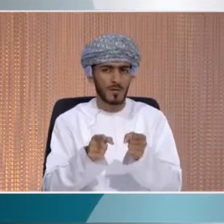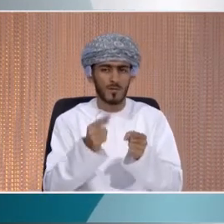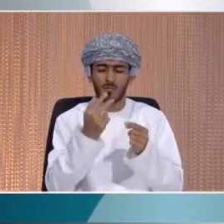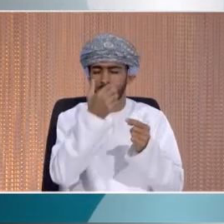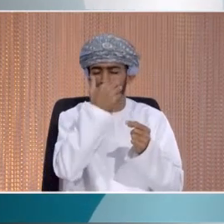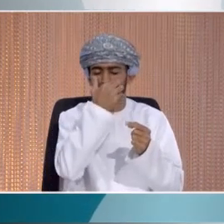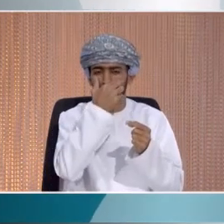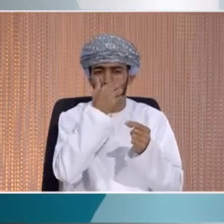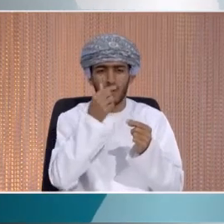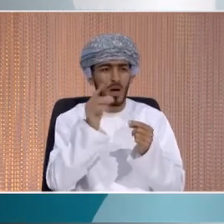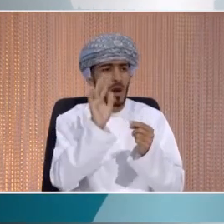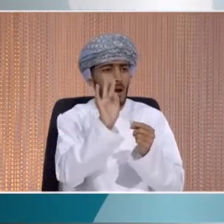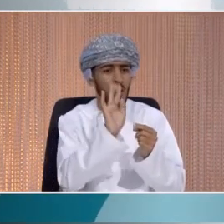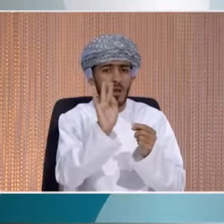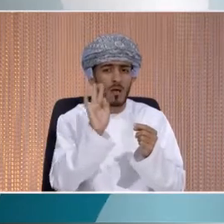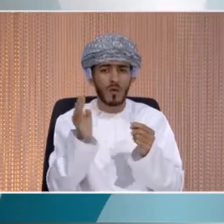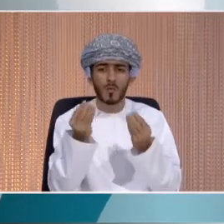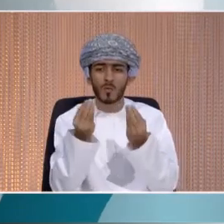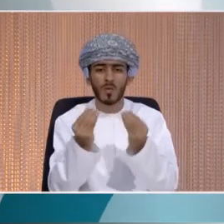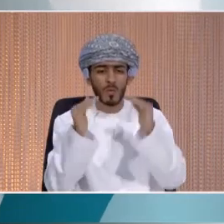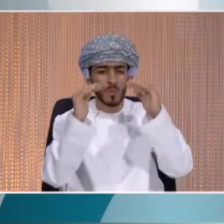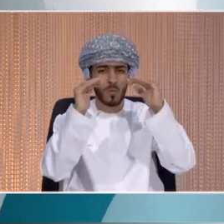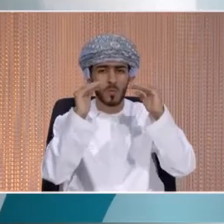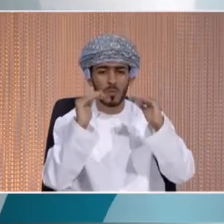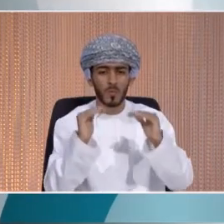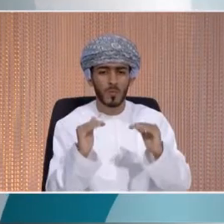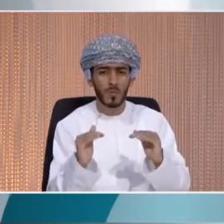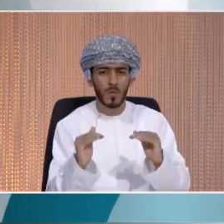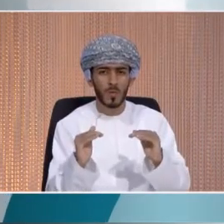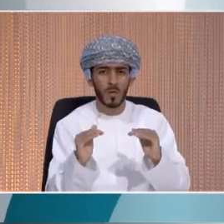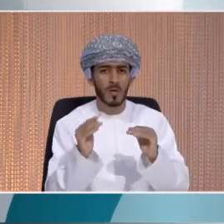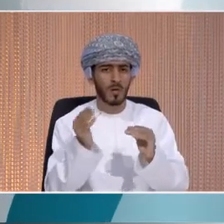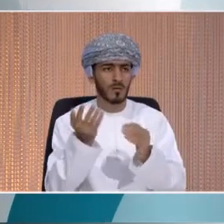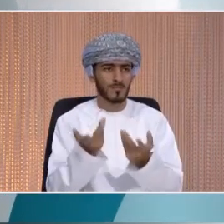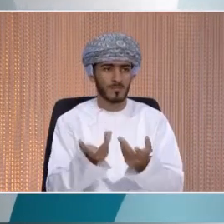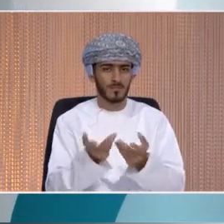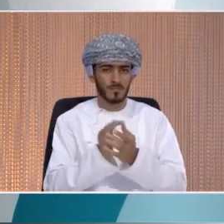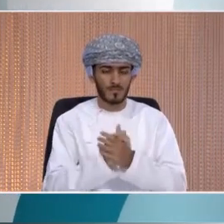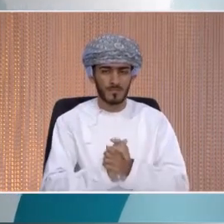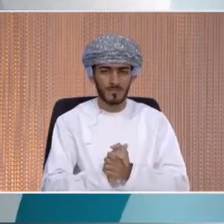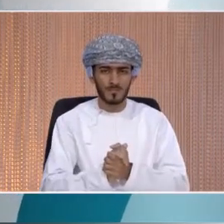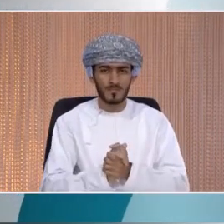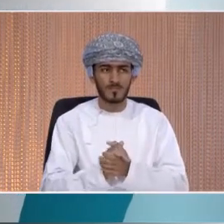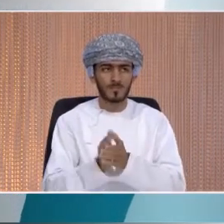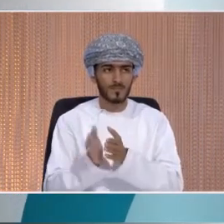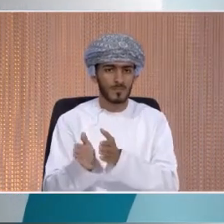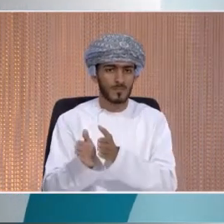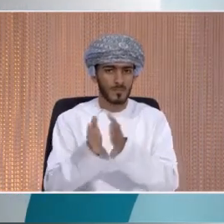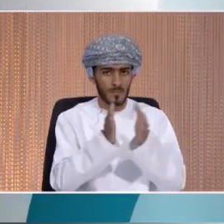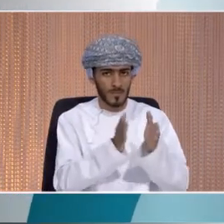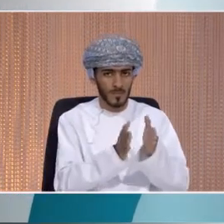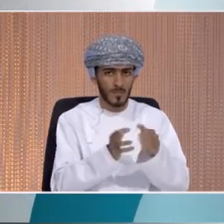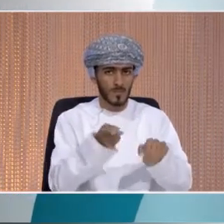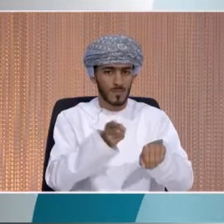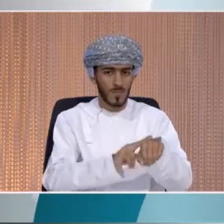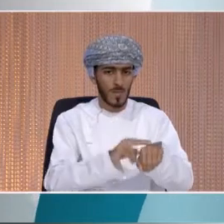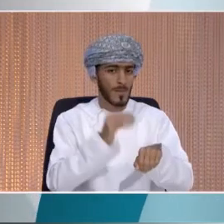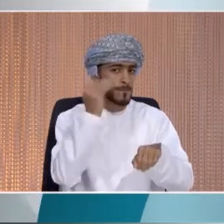الكفيفات أقل عن الفترة السابقة ما قبل عصر النفط. إذا